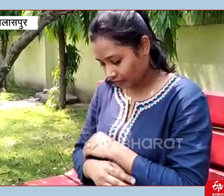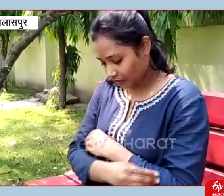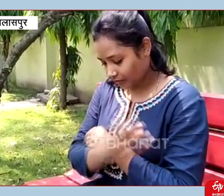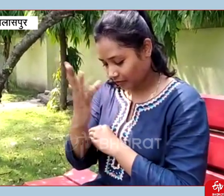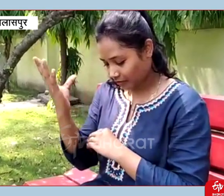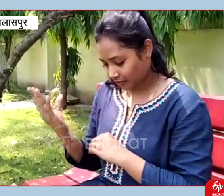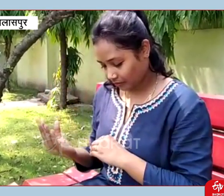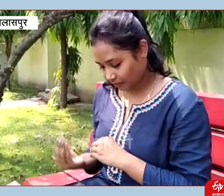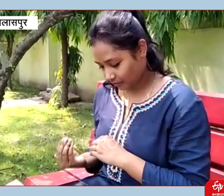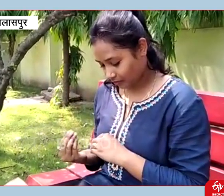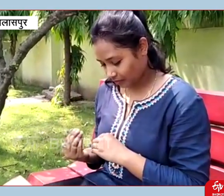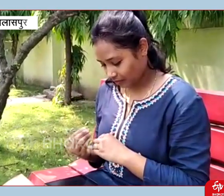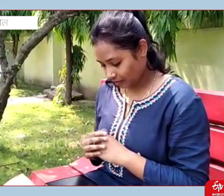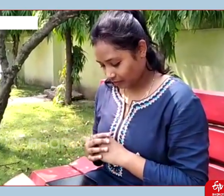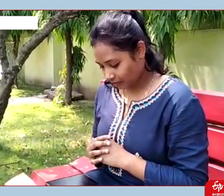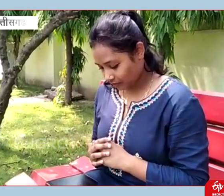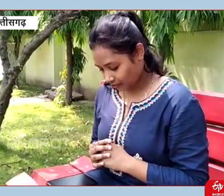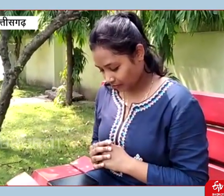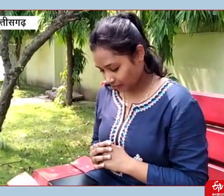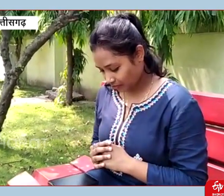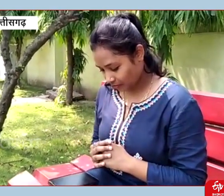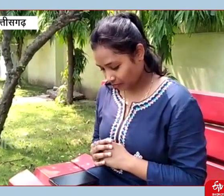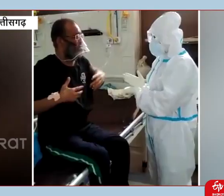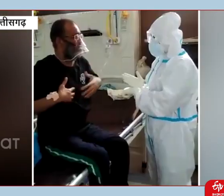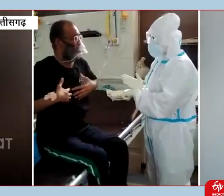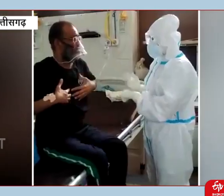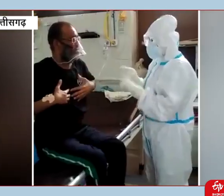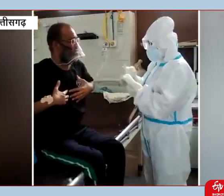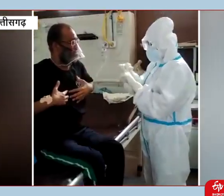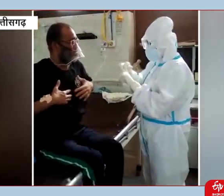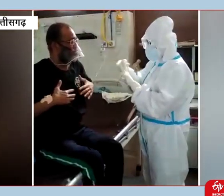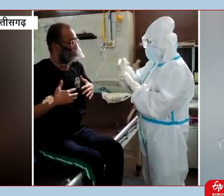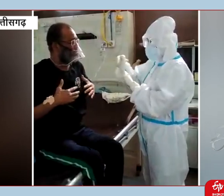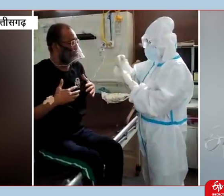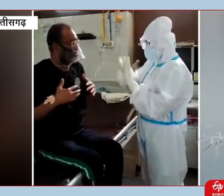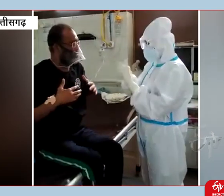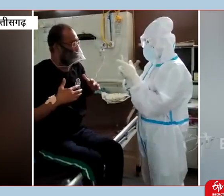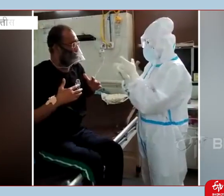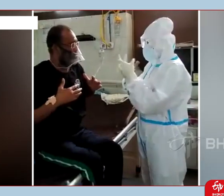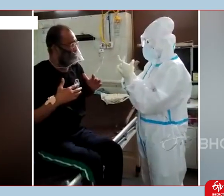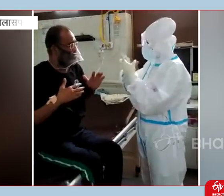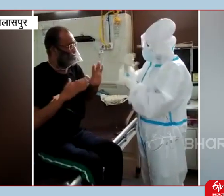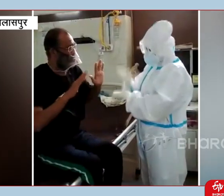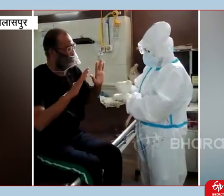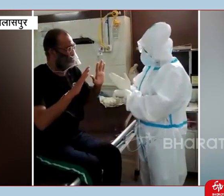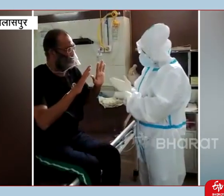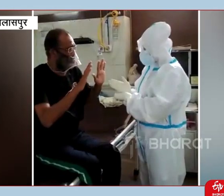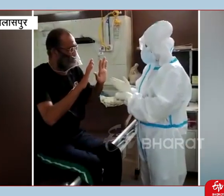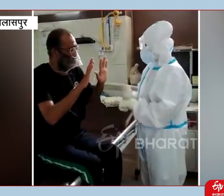बाद उन्होंने मरीजों और डॉक्टरों के बीच ब्रिच का काम किया, डॉक्टरों के विजिट के दौरान स्वाती मुखबदीर मरीजों से साइन लेंग्वेज में बात कर